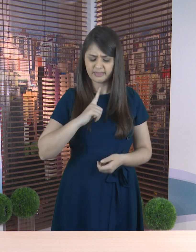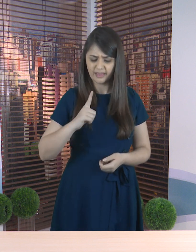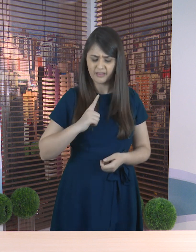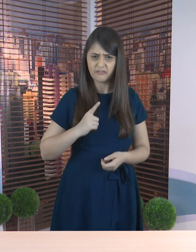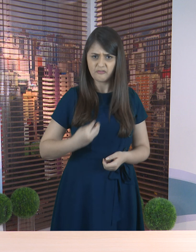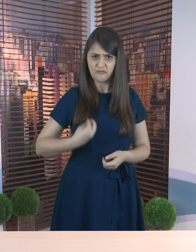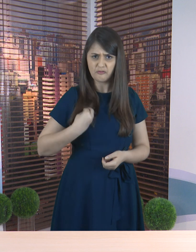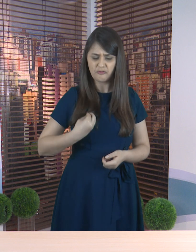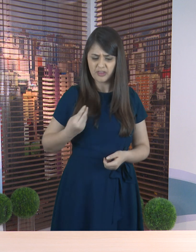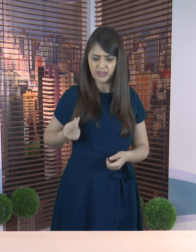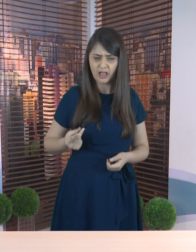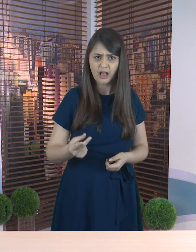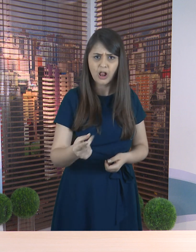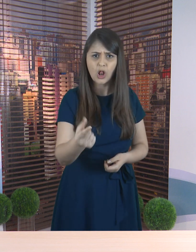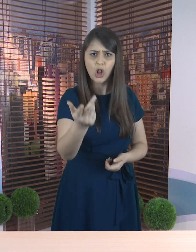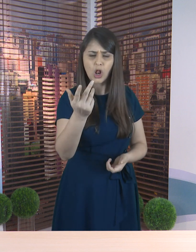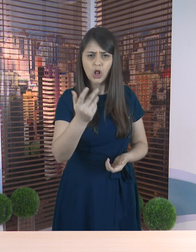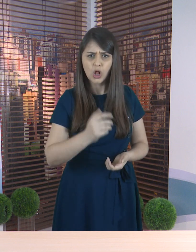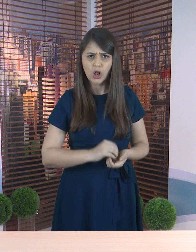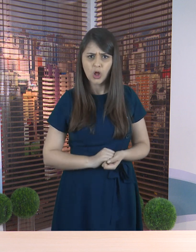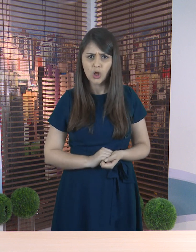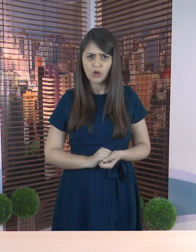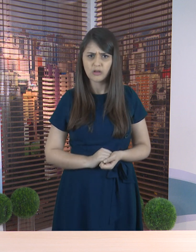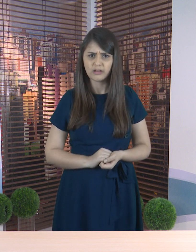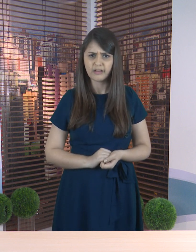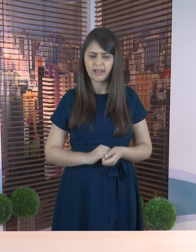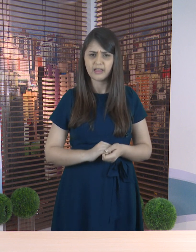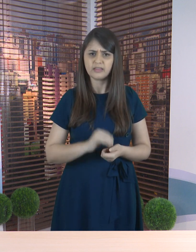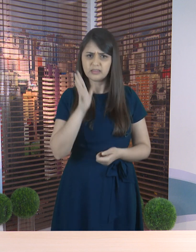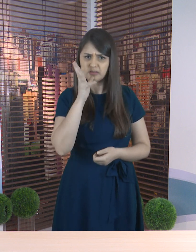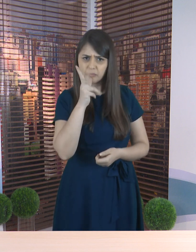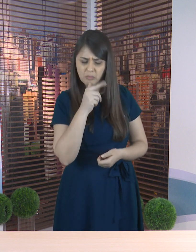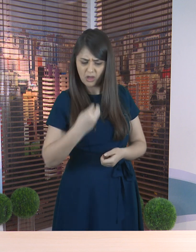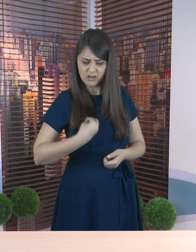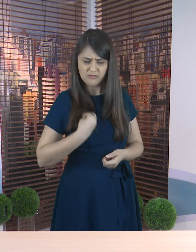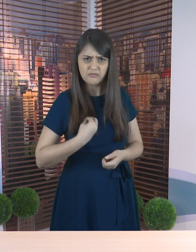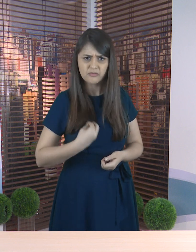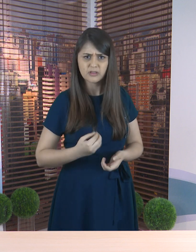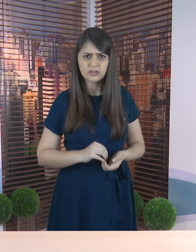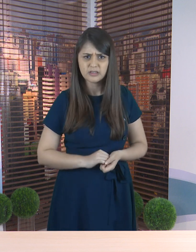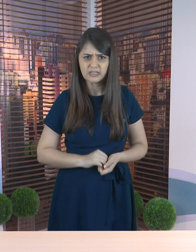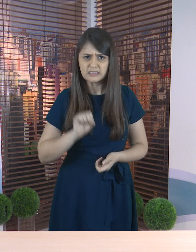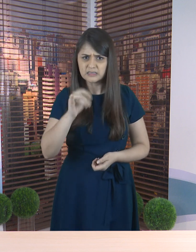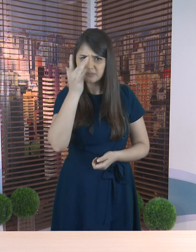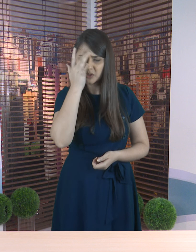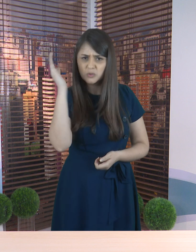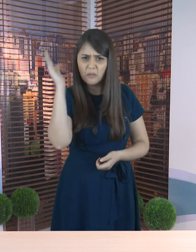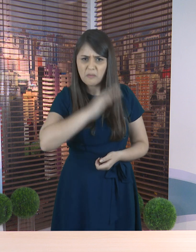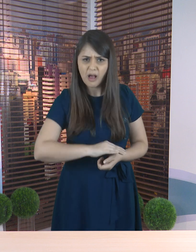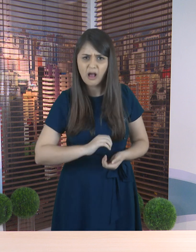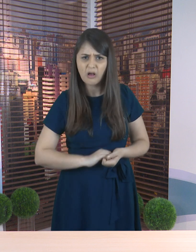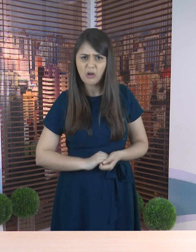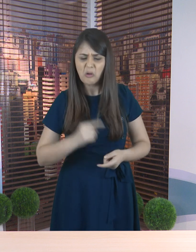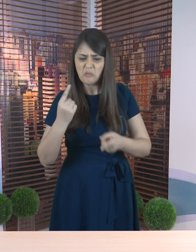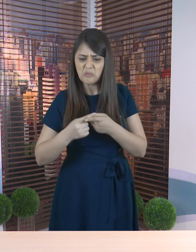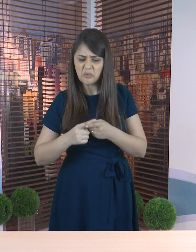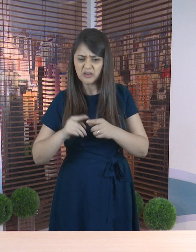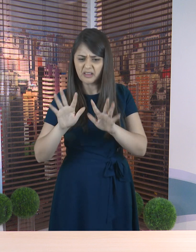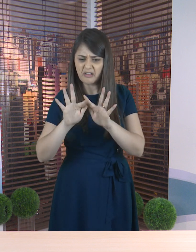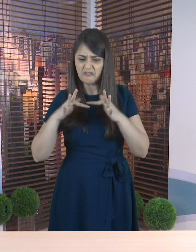sua fazenda cresce? Por que os seus filhos vivem em plena alegria? Por que isso é assim, se eles não querem saber